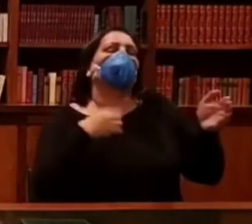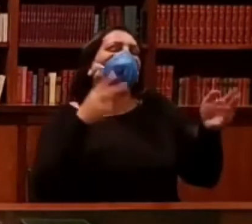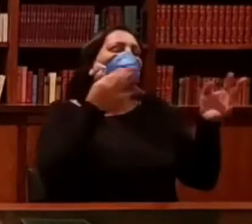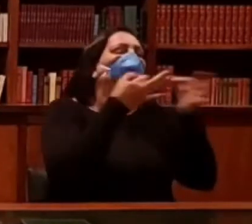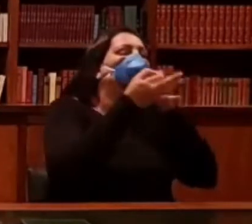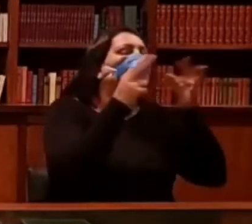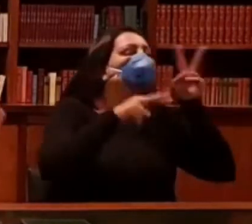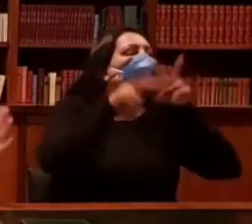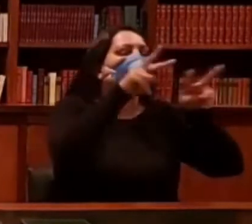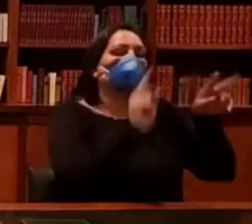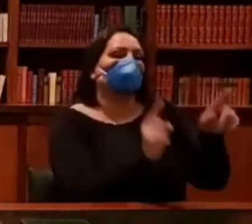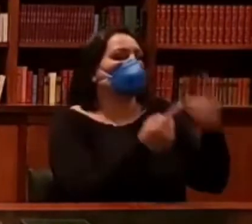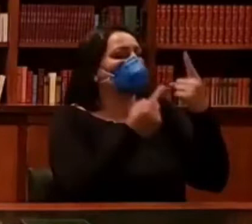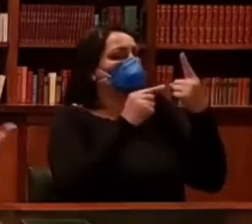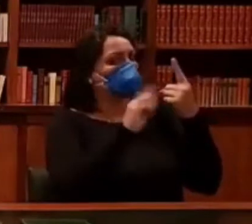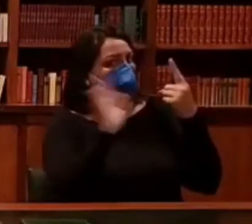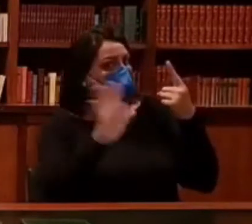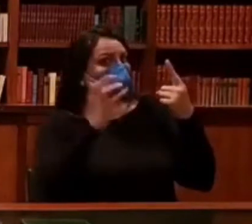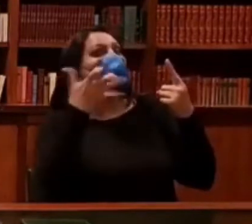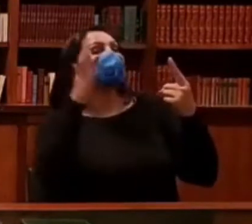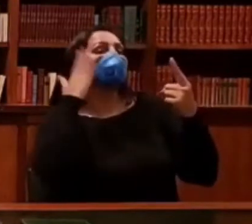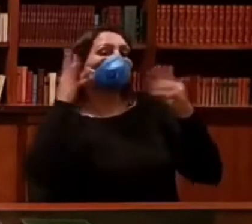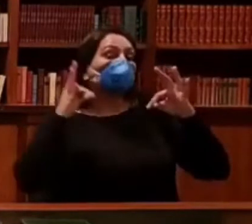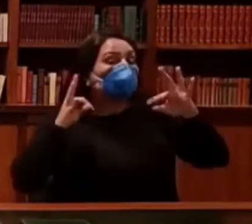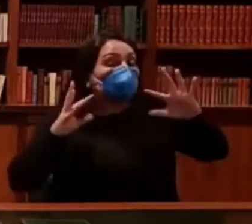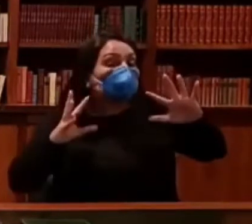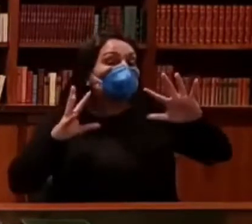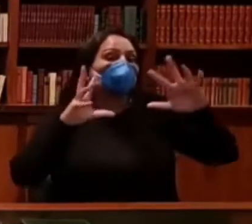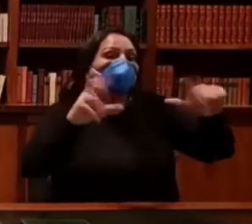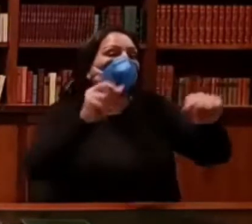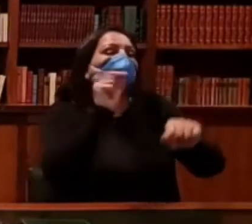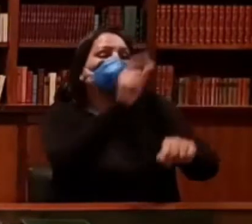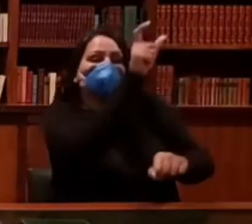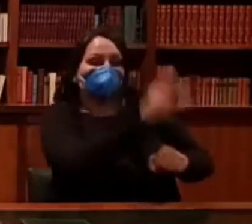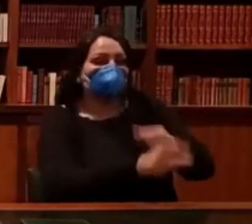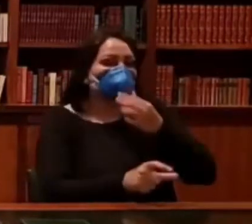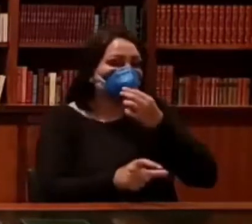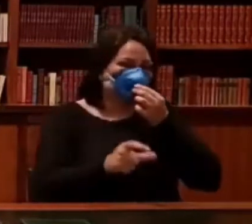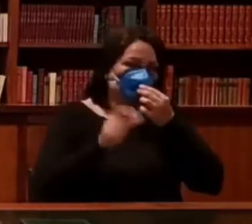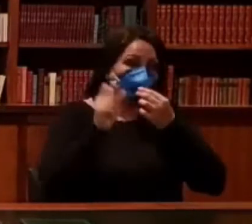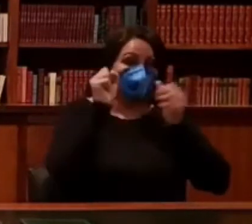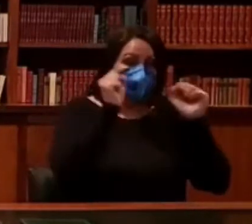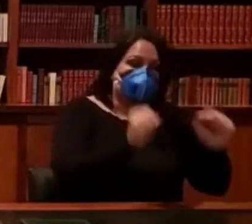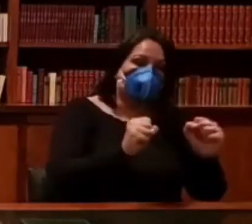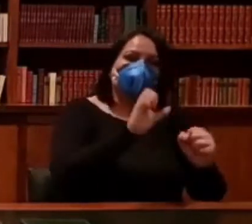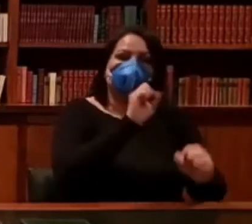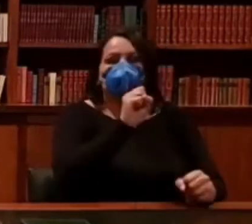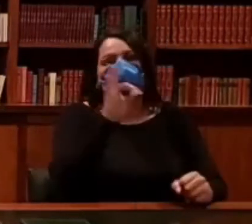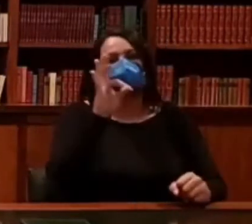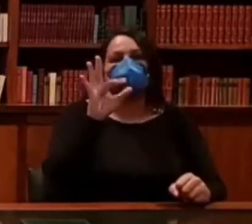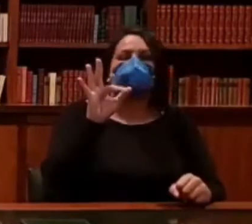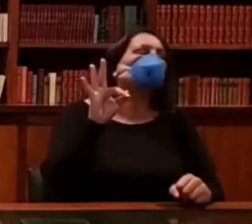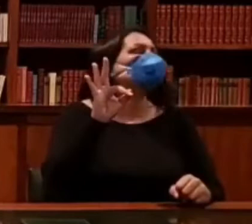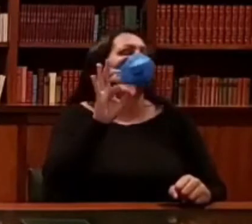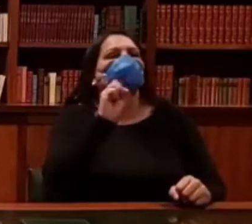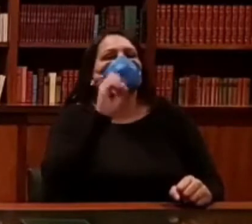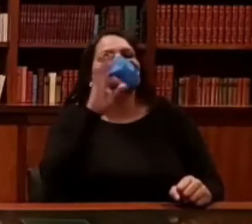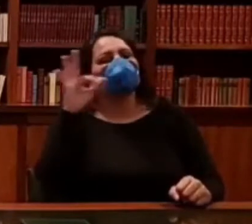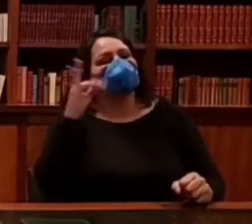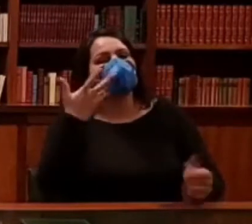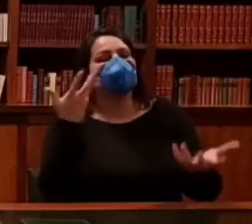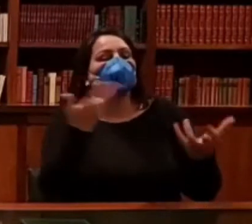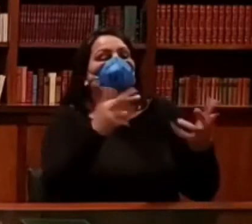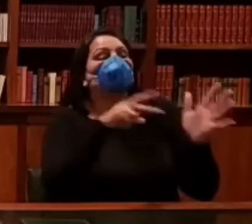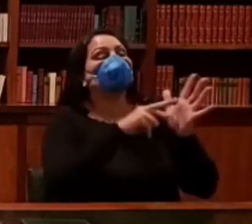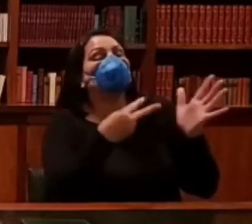só essa, né? Eu quero saber, no conjunto, o que essa pessoa pode, uma vez indo para o Supremo Tribunal Federal, representar para o